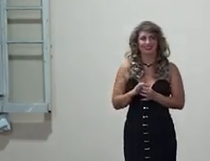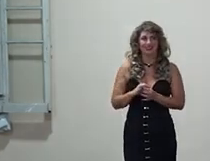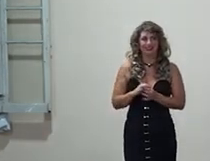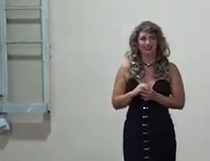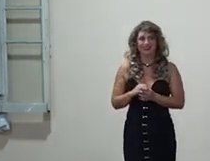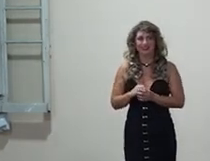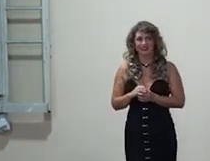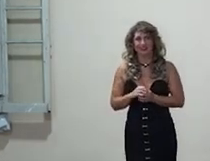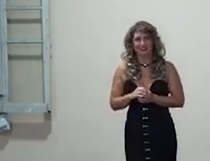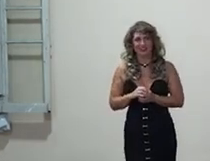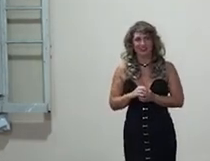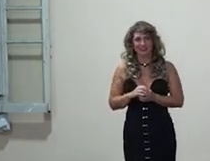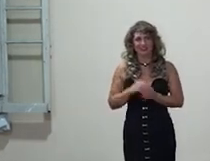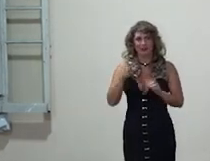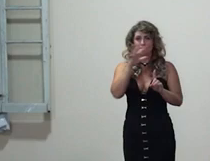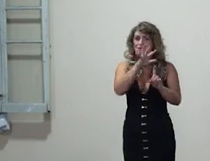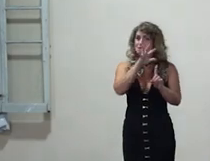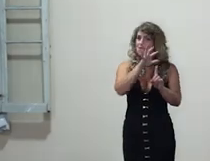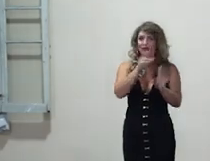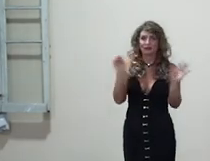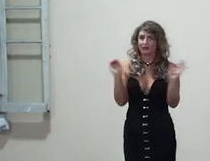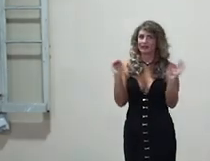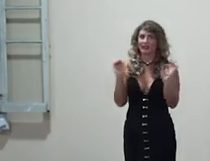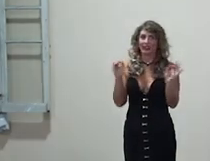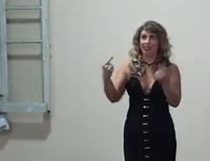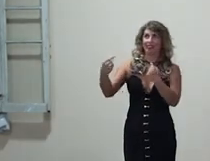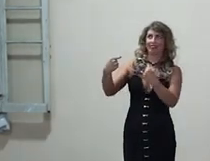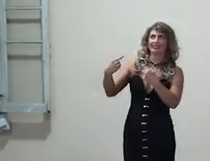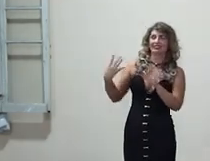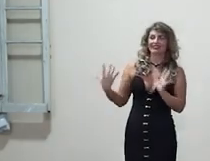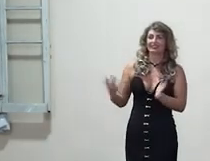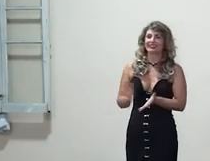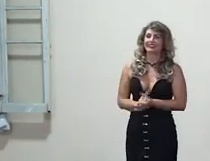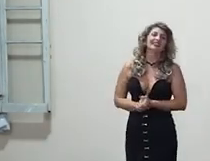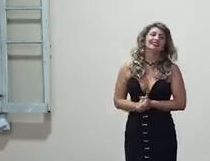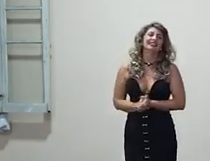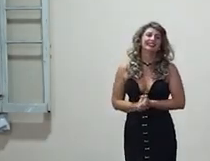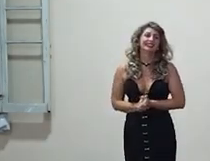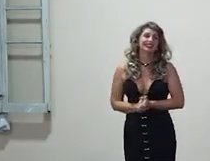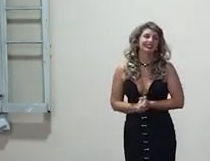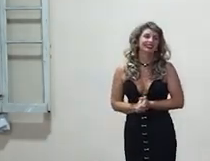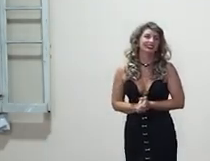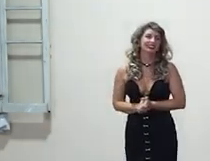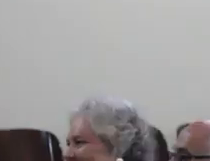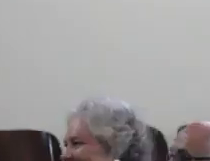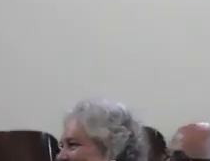nós? Sem pressão, sem nada, assim, bem tranquilo.